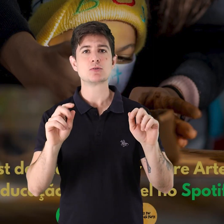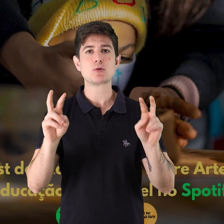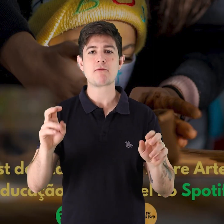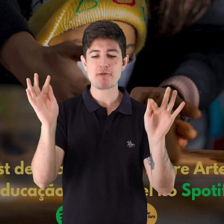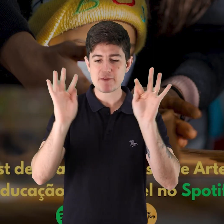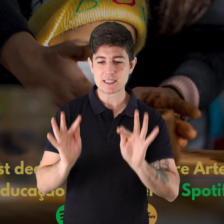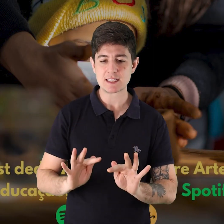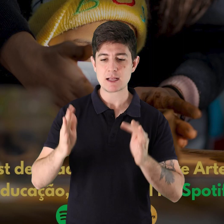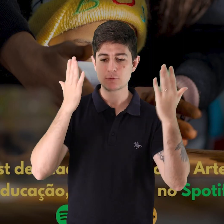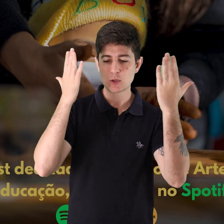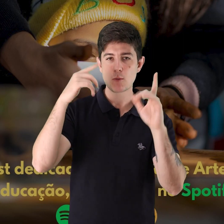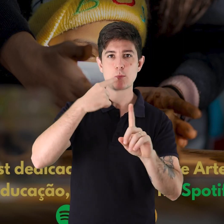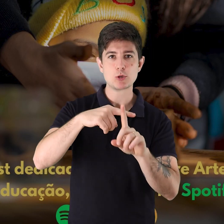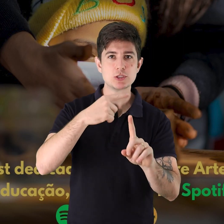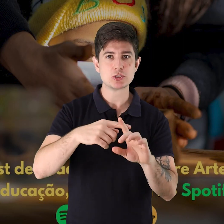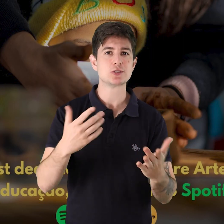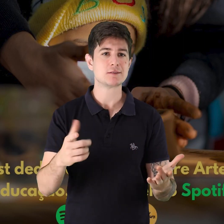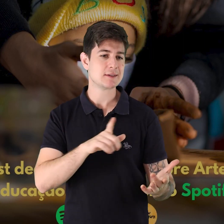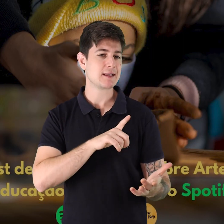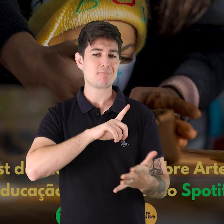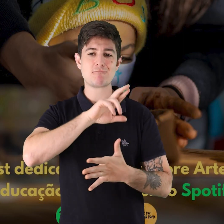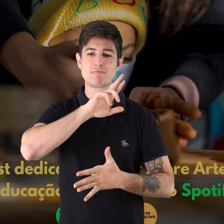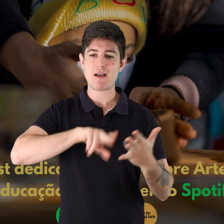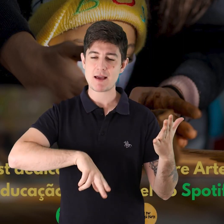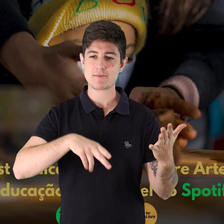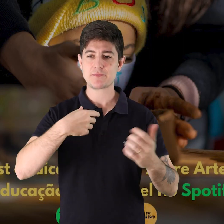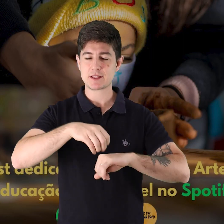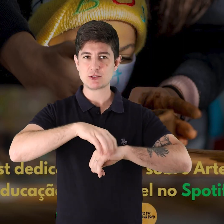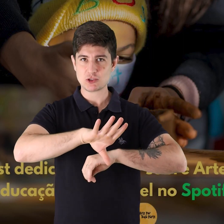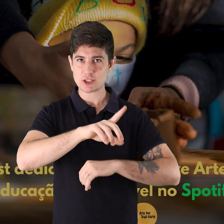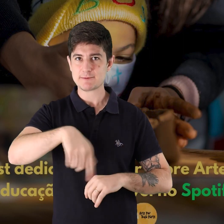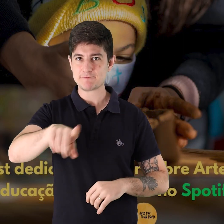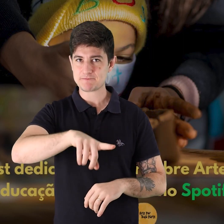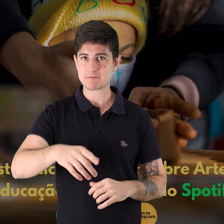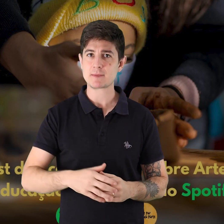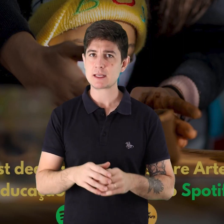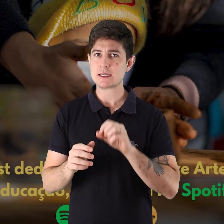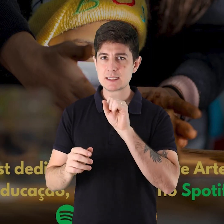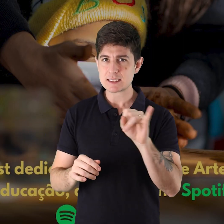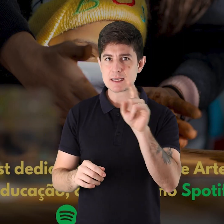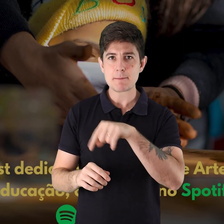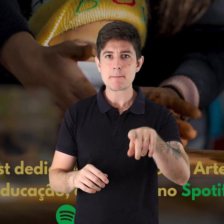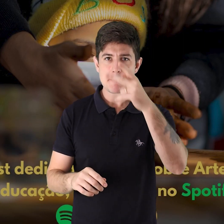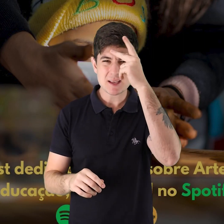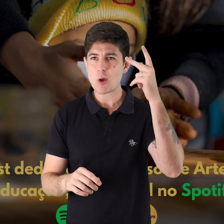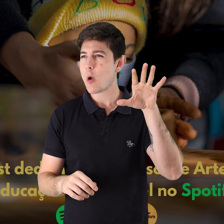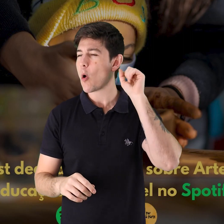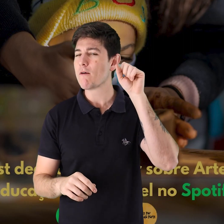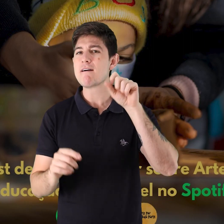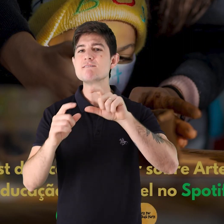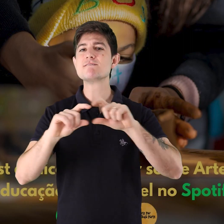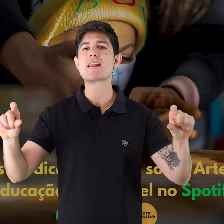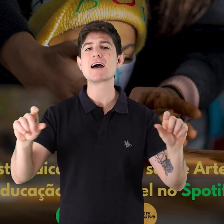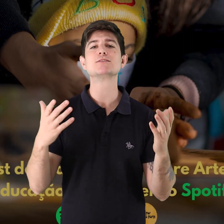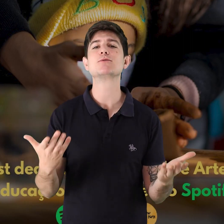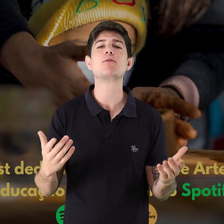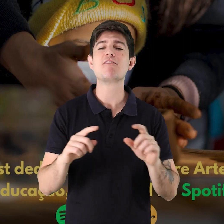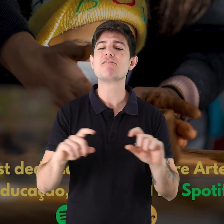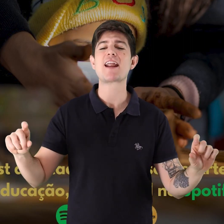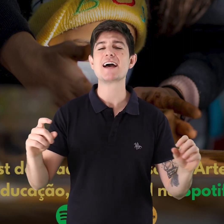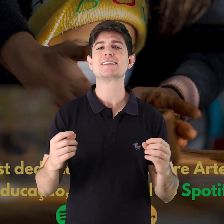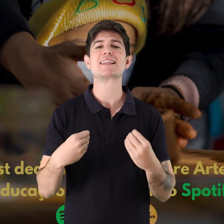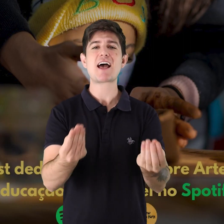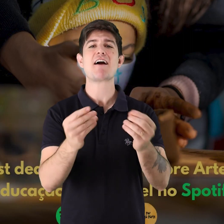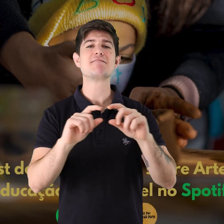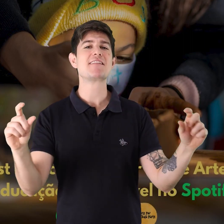da felicidade, da psicologia positiva. Então fica aí a indicação. E para quem está ouvindo, uma frase para o dia, qual que é? Seja